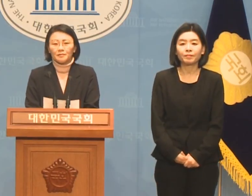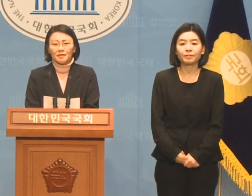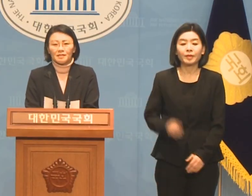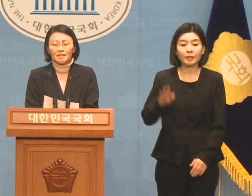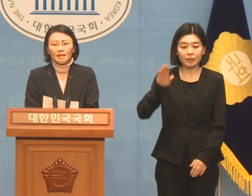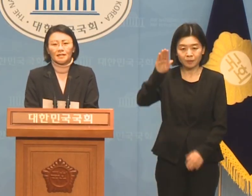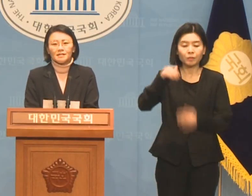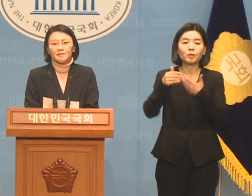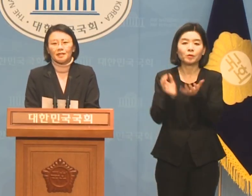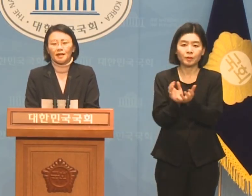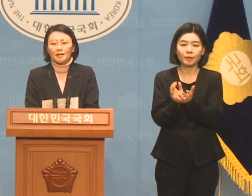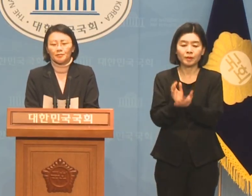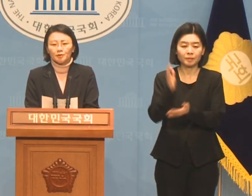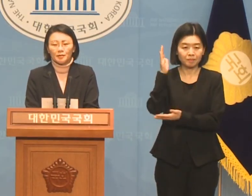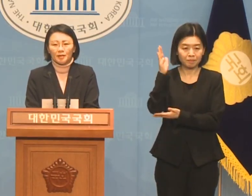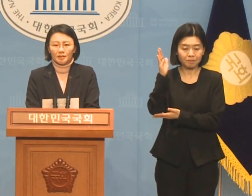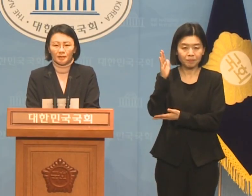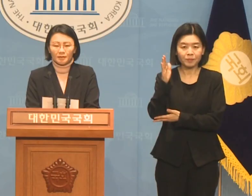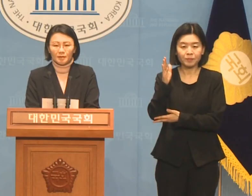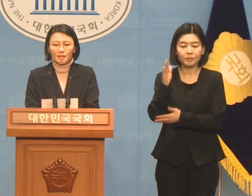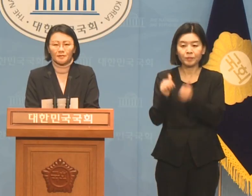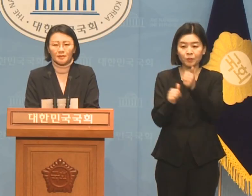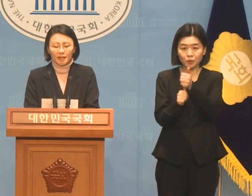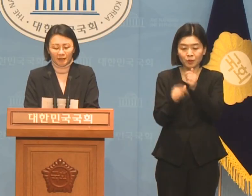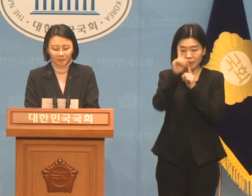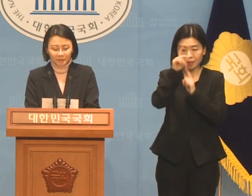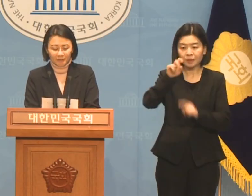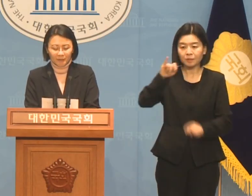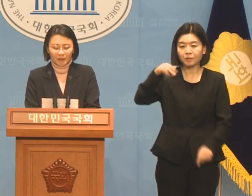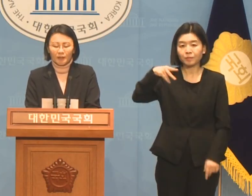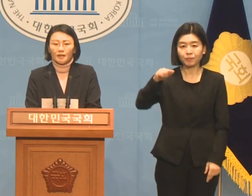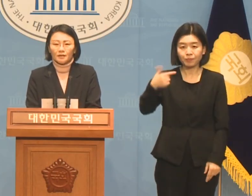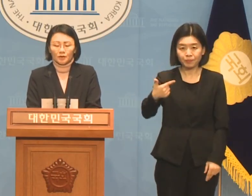진보당 브리핑 시작하겠습니다. 부대변인 이미선입니다.